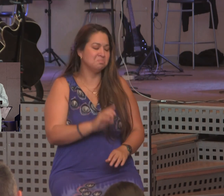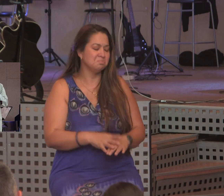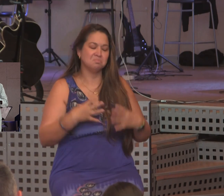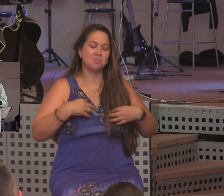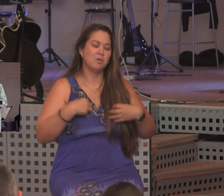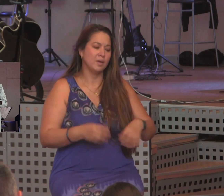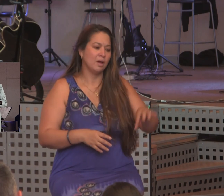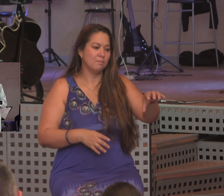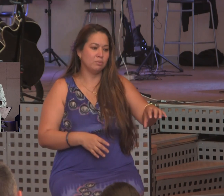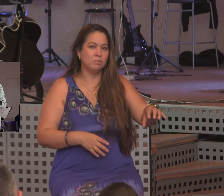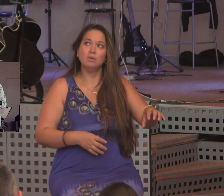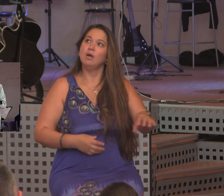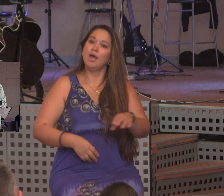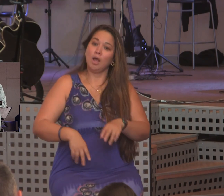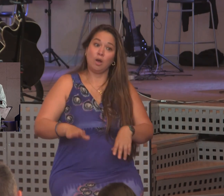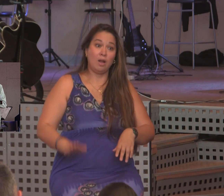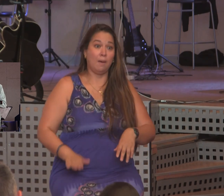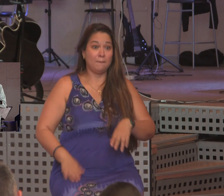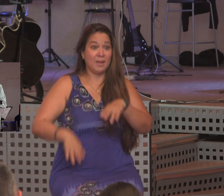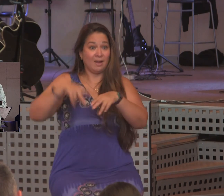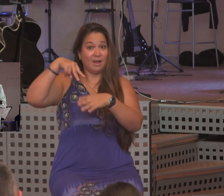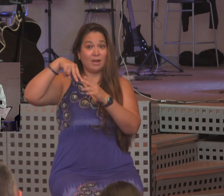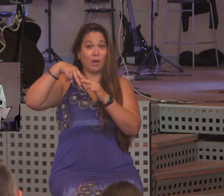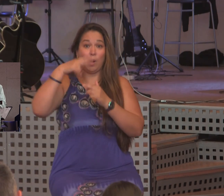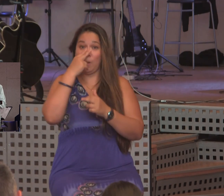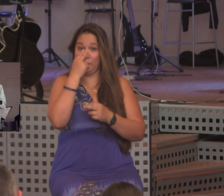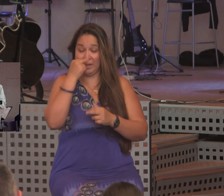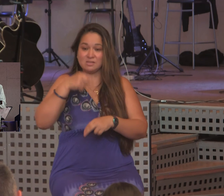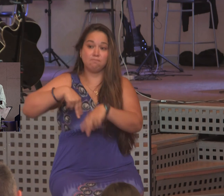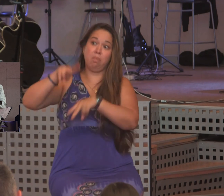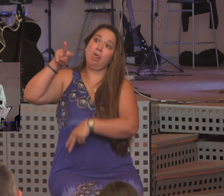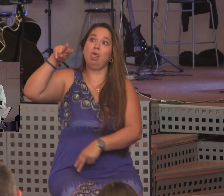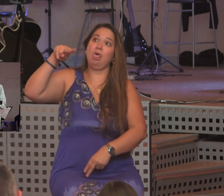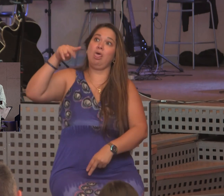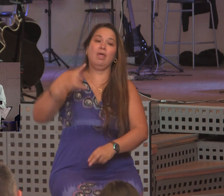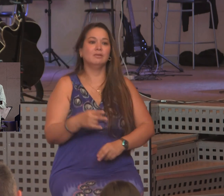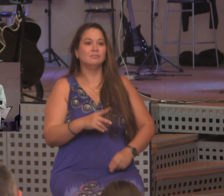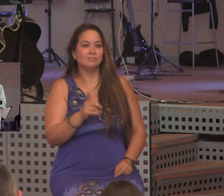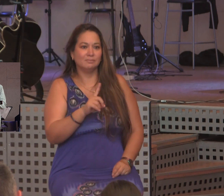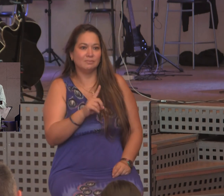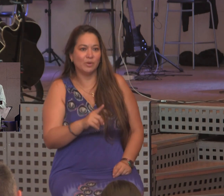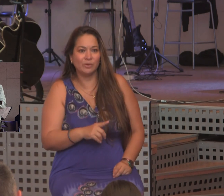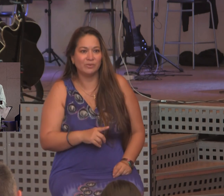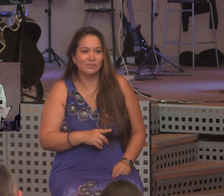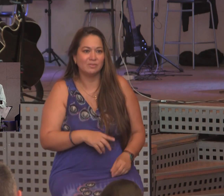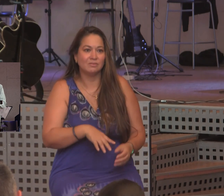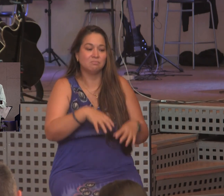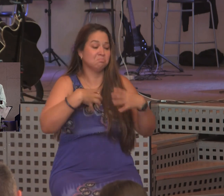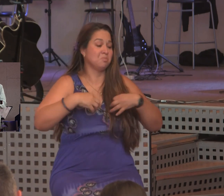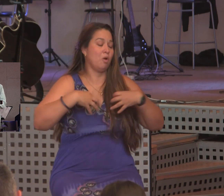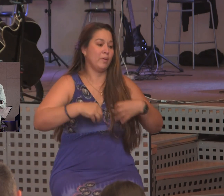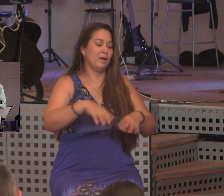no patalea, no. Por eso Jesucristo lo usó en Isaías 53, ¿recordáis?